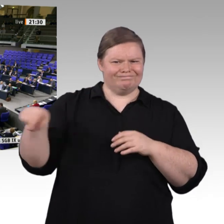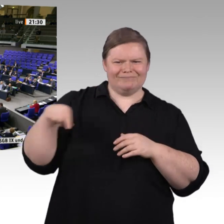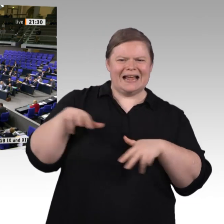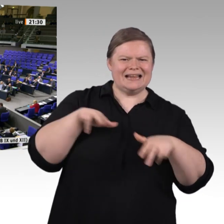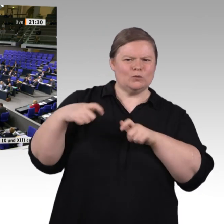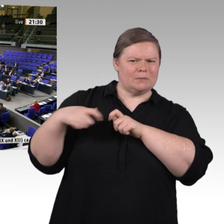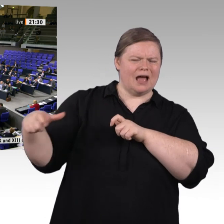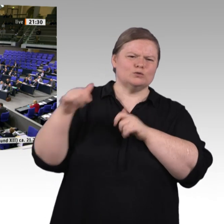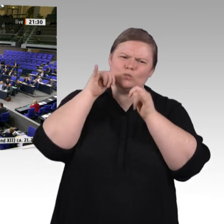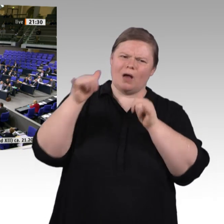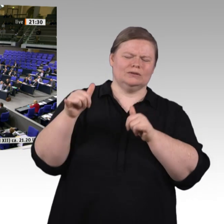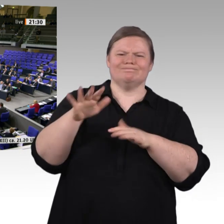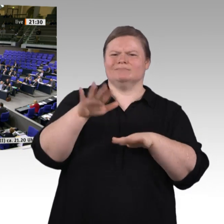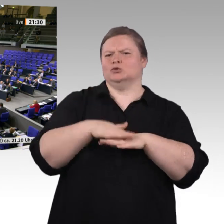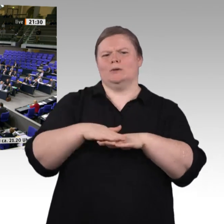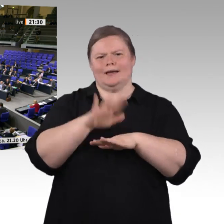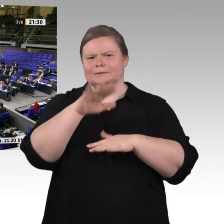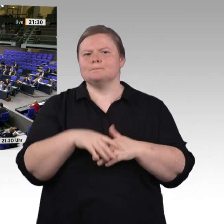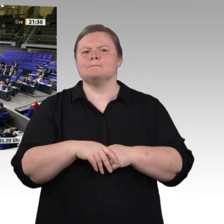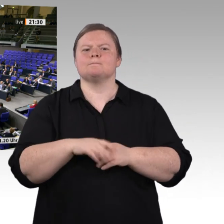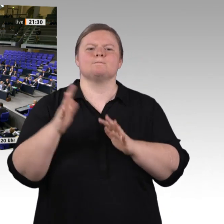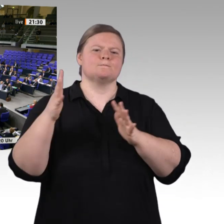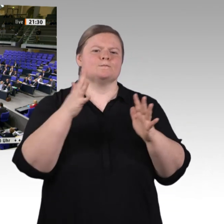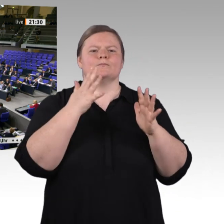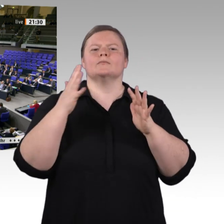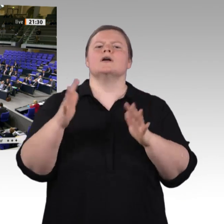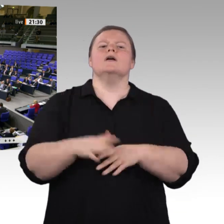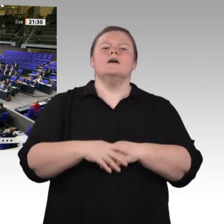Genau, schauen Sie, wie ruhig es da unten heute ist.